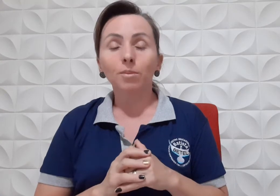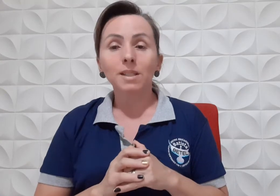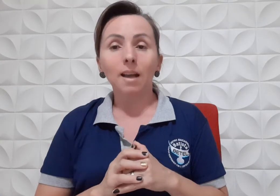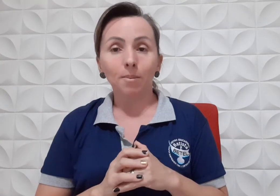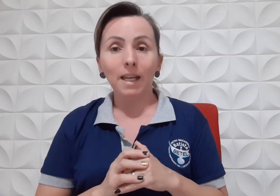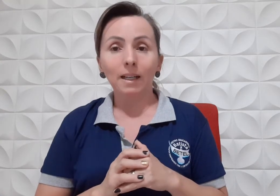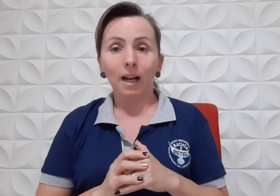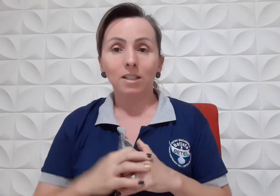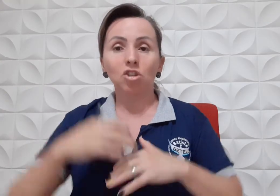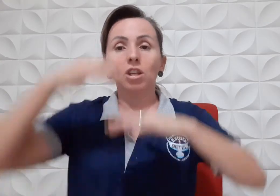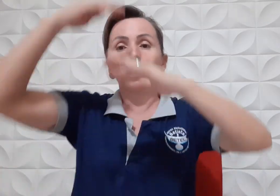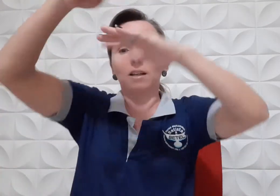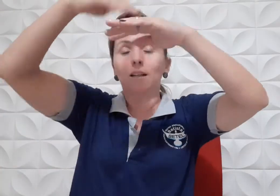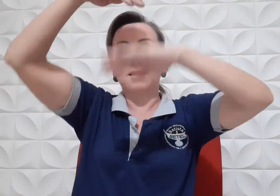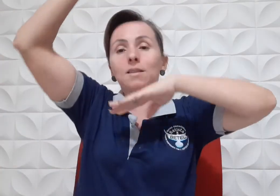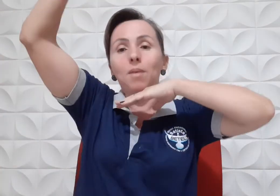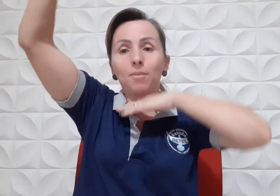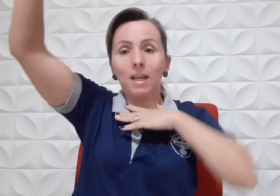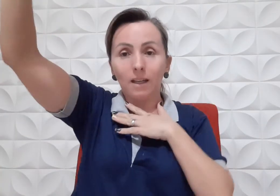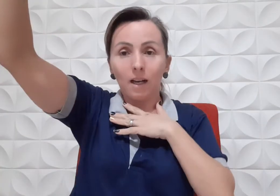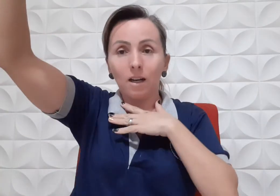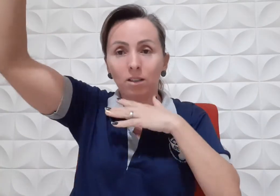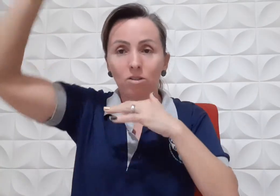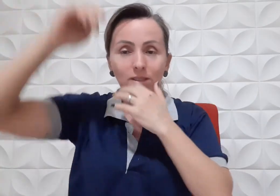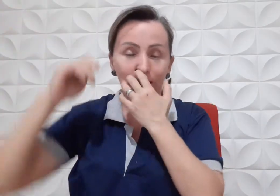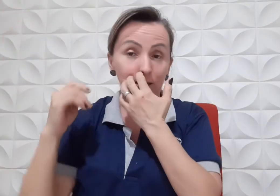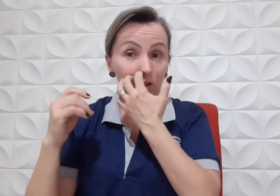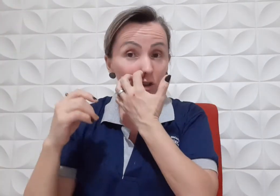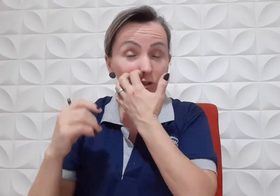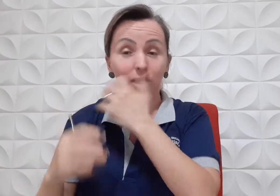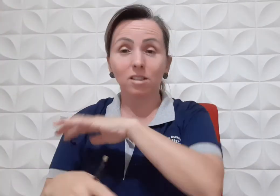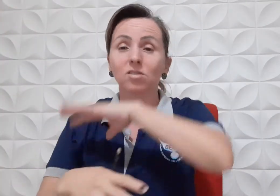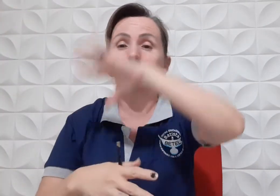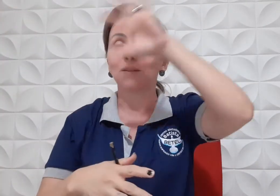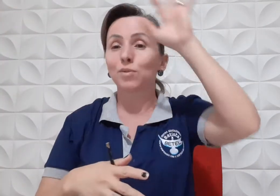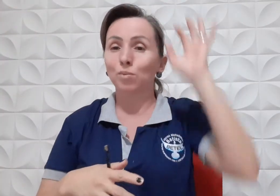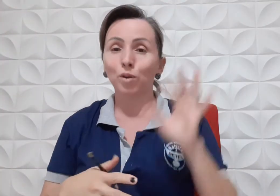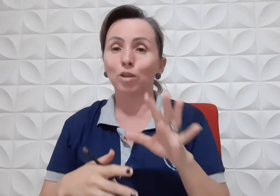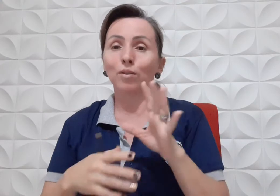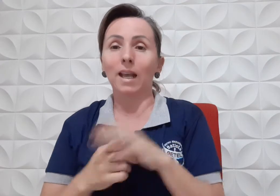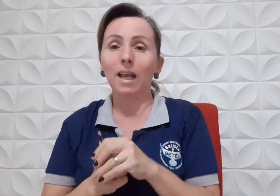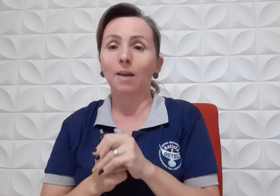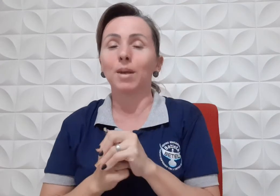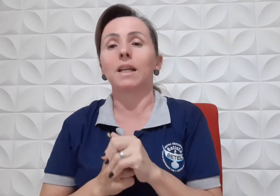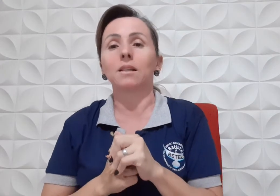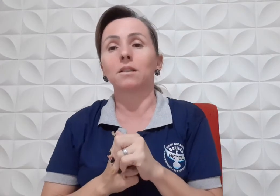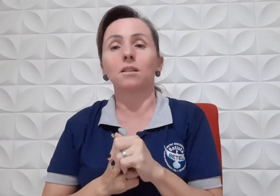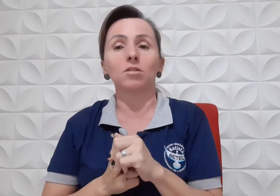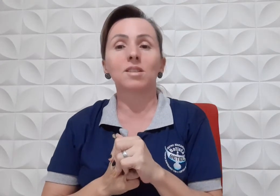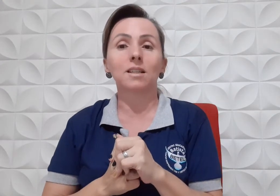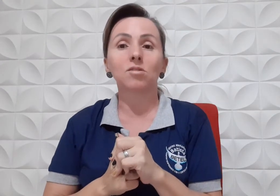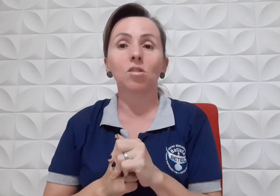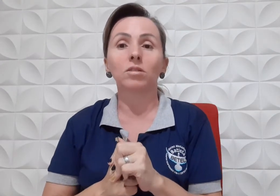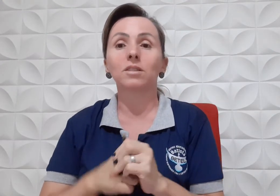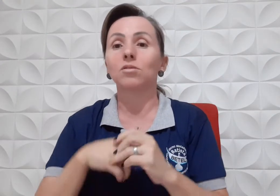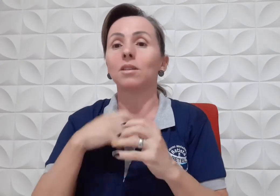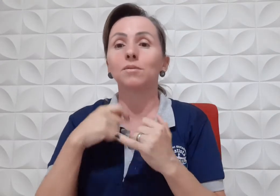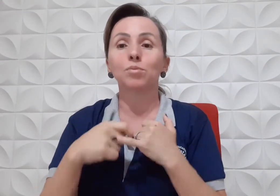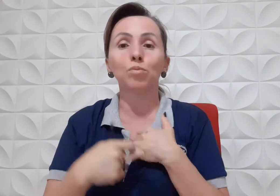chama-se América Latina e lá em cima América Anglo-Saxônica. Nós estudamos muito, né? América Anglo-Saxônica, estudamos muito